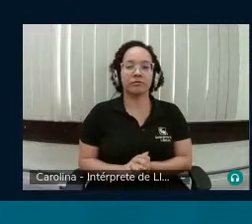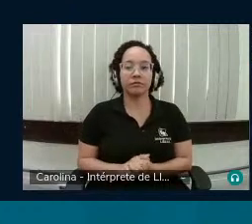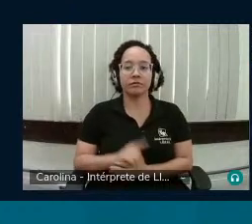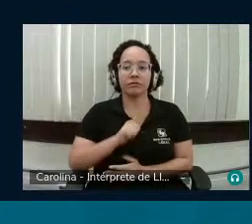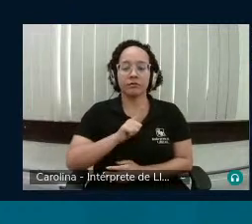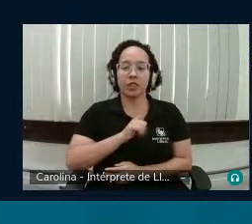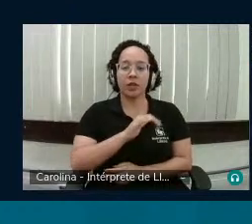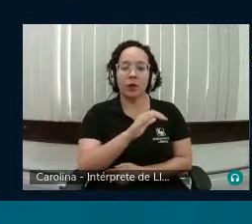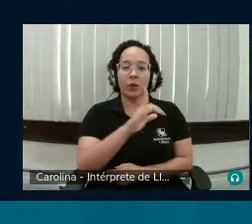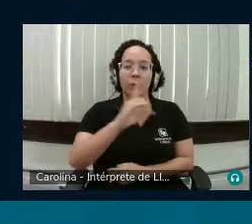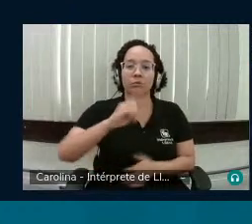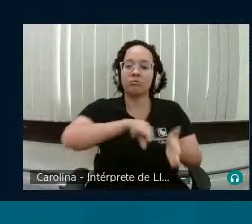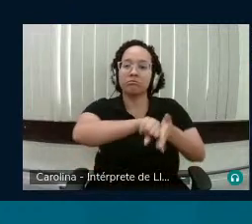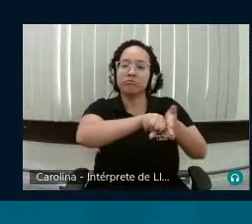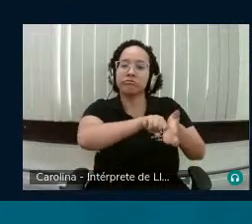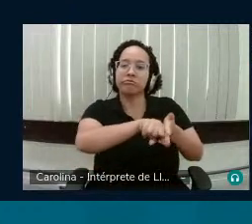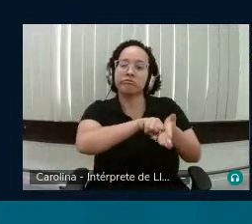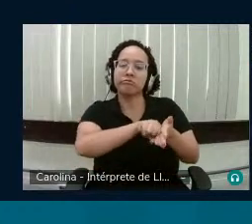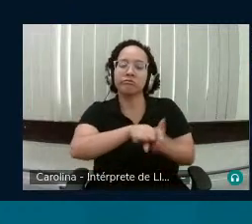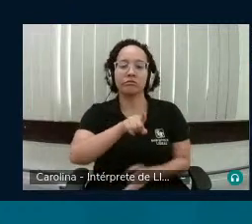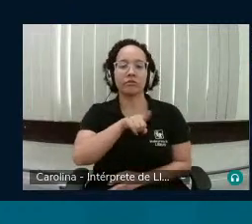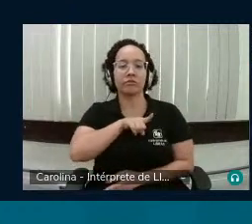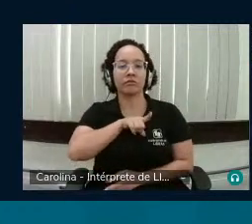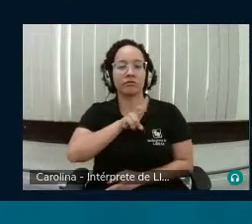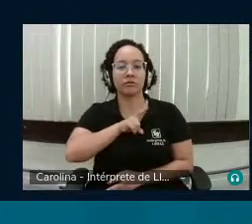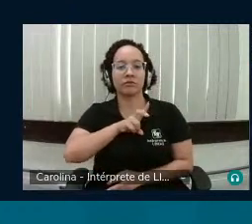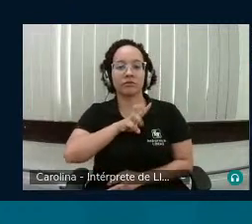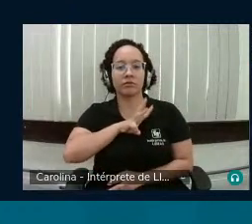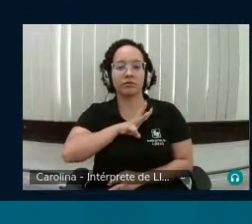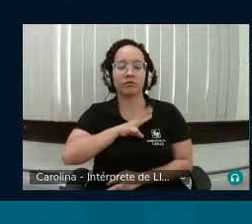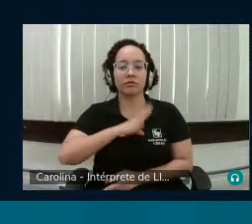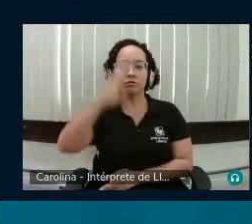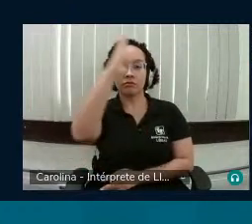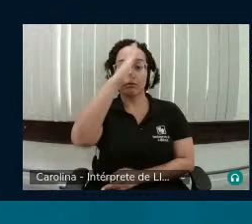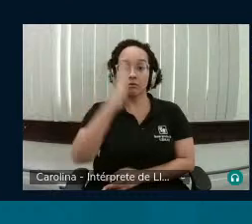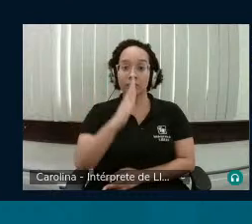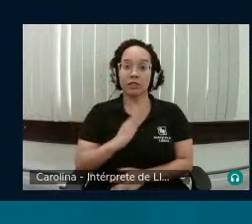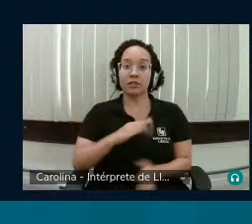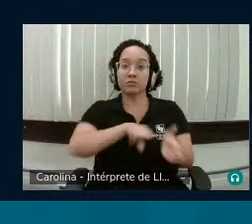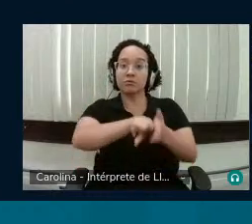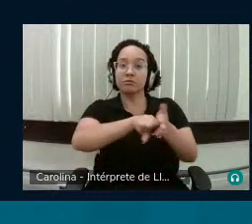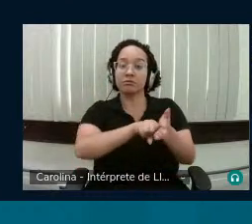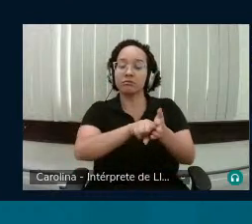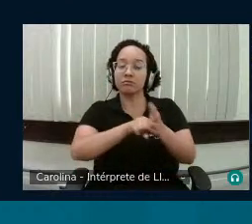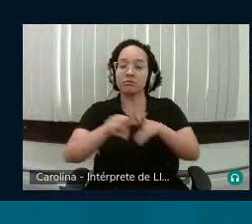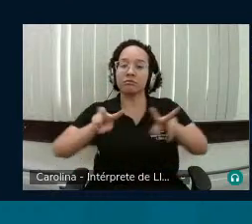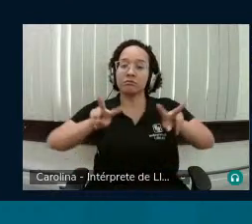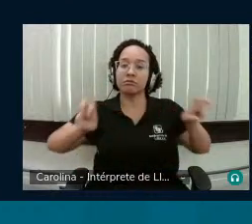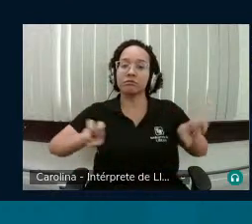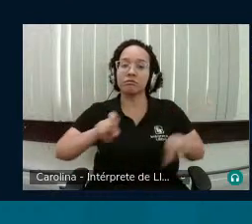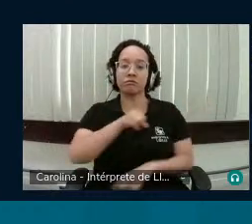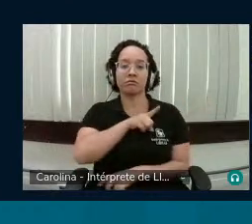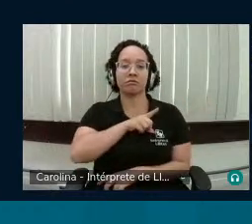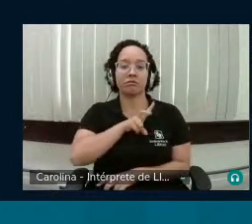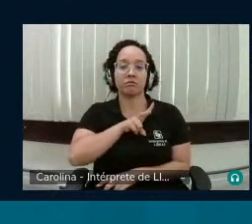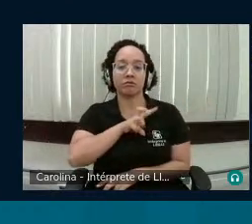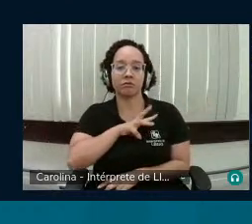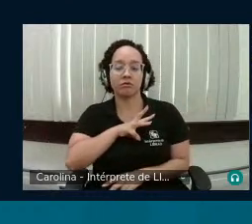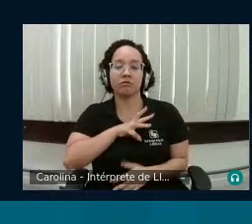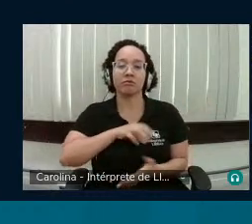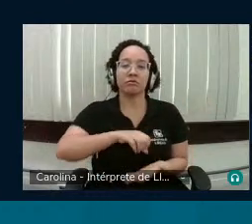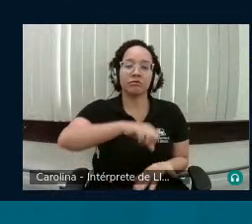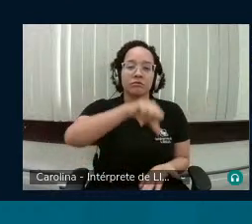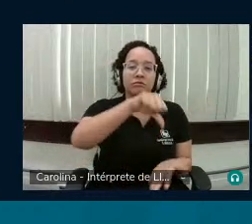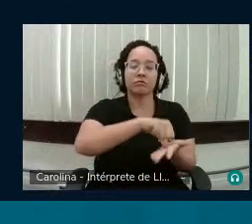em pesquisa, ensino médio em pesquisa, Rede Nacional de Grupos de Pesquisa sobre Ensino Médio. É coordenadora local do projeto